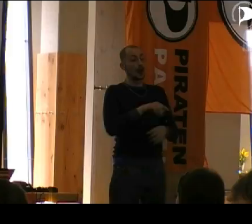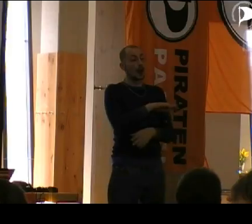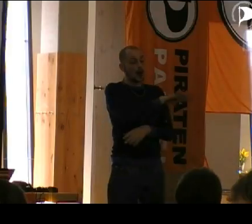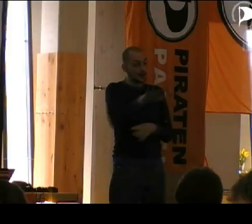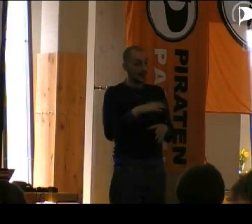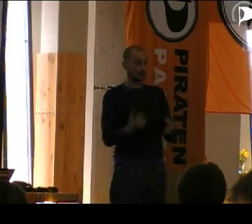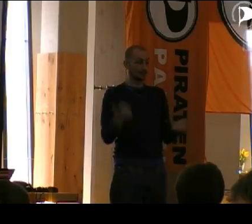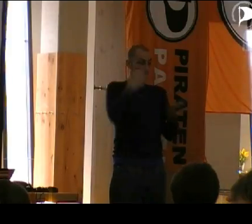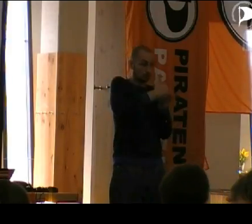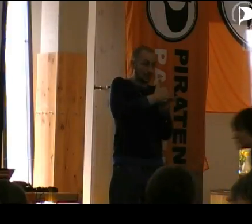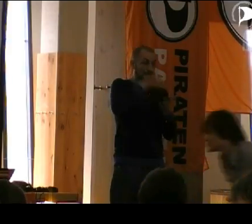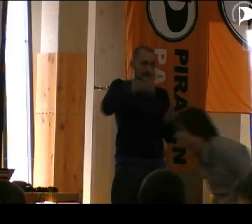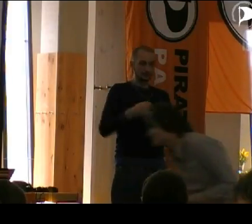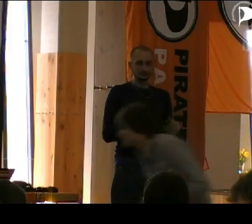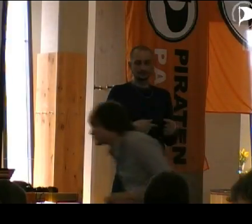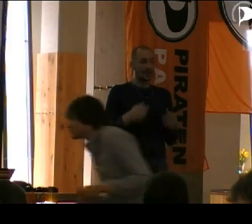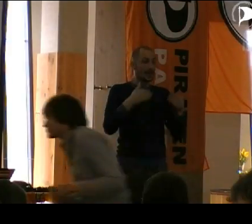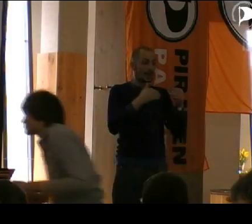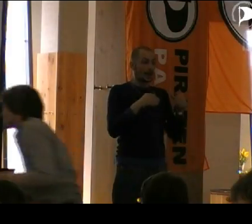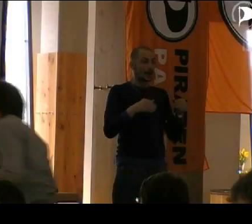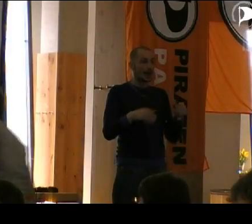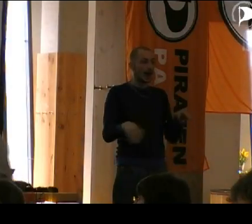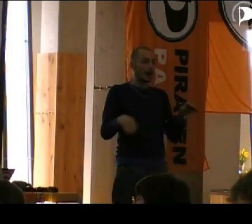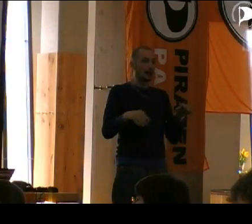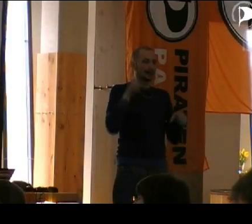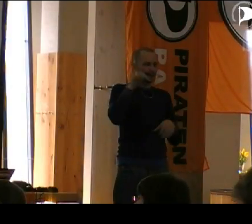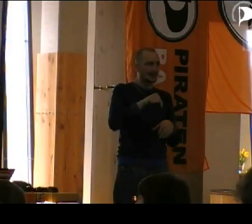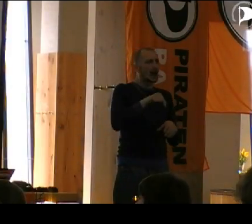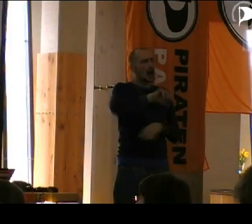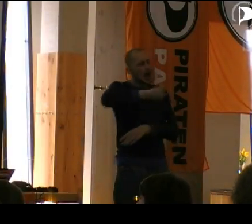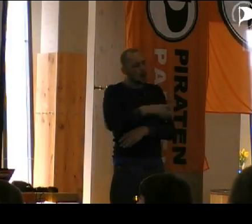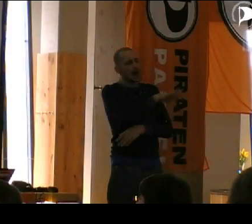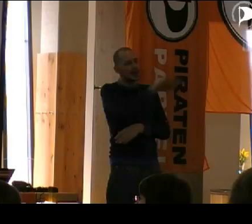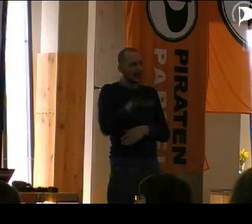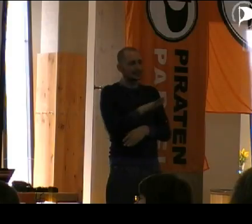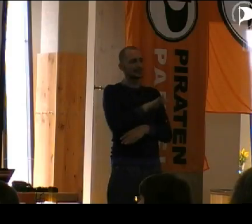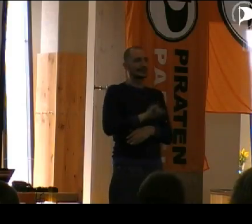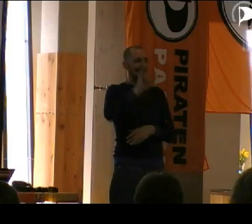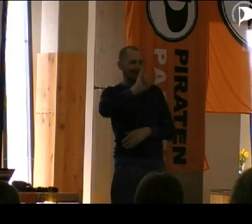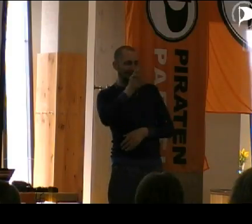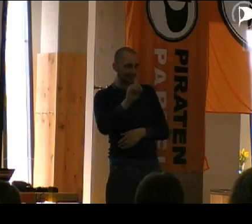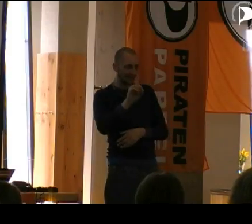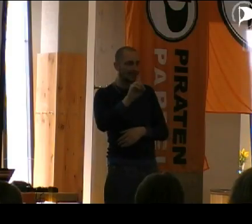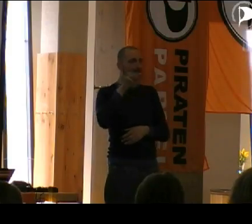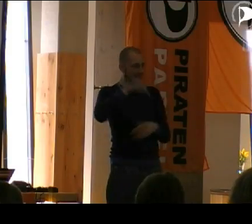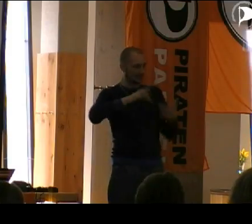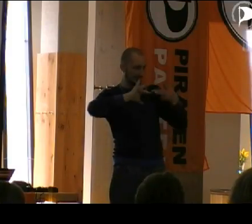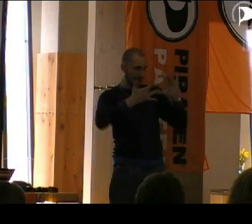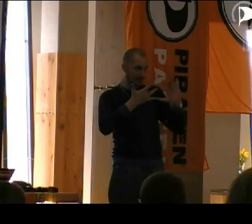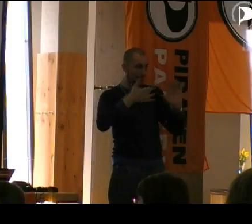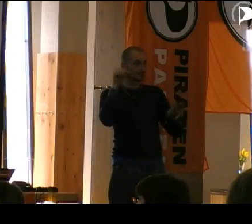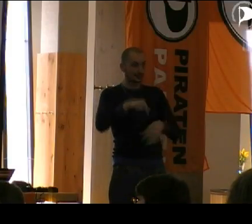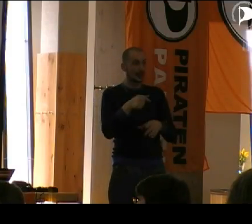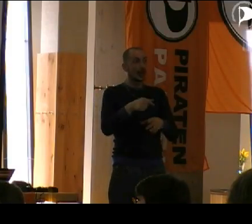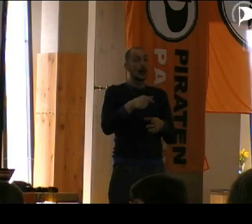parallel dazu nachrichten noch angefangen ein team aufzubauen die sich auch nach wie vor treu und